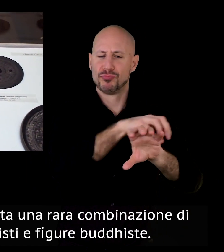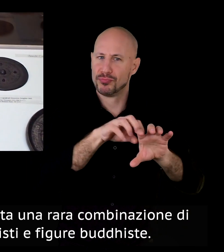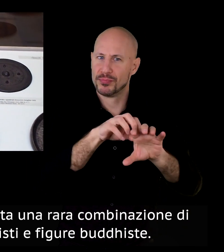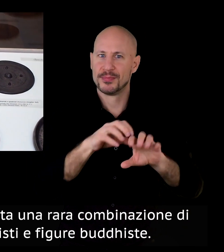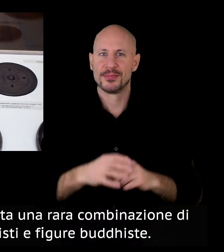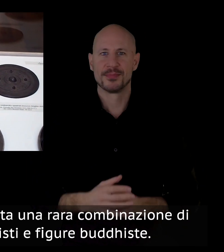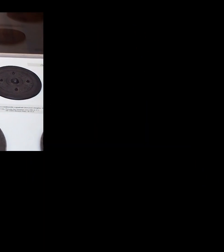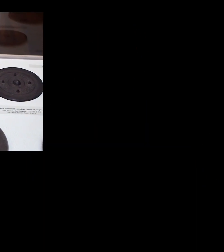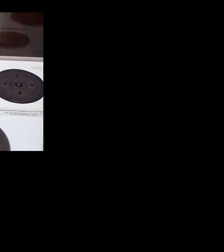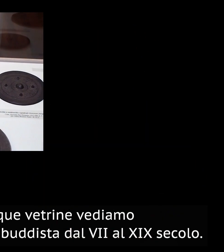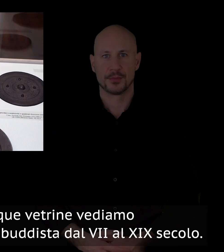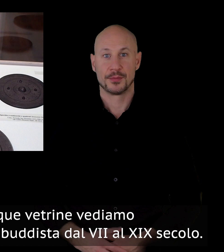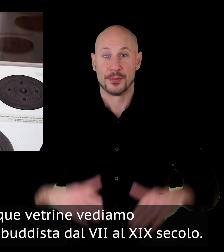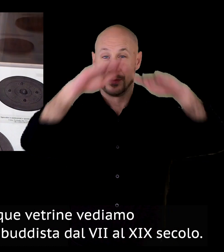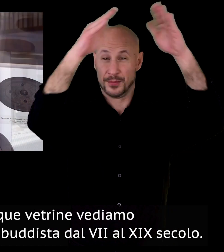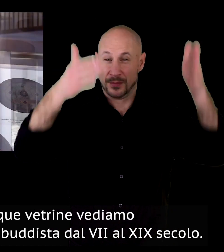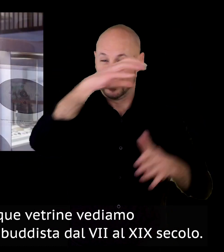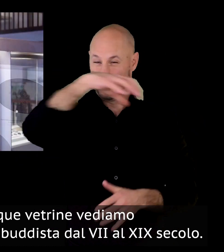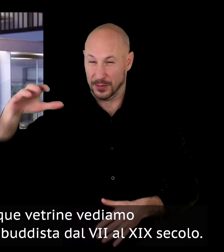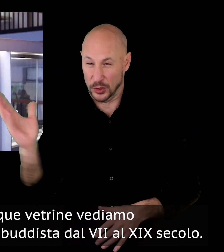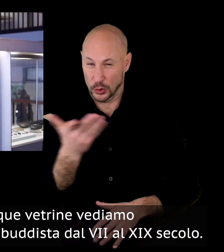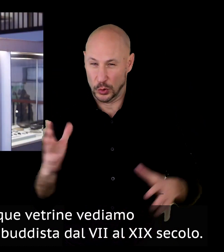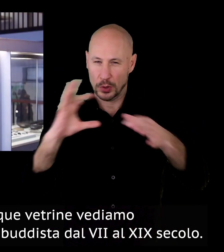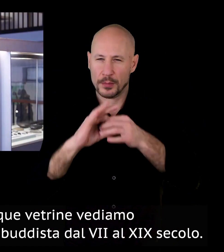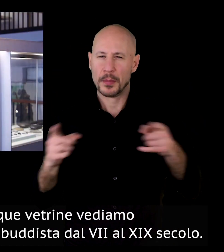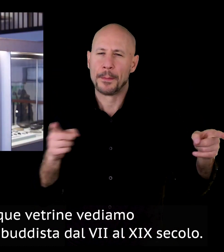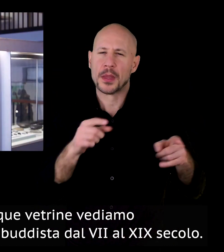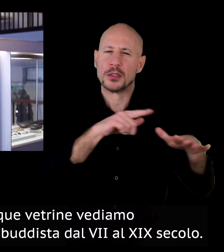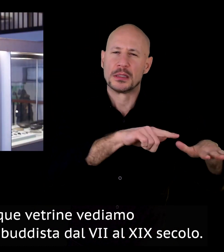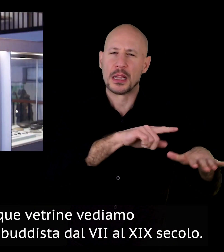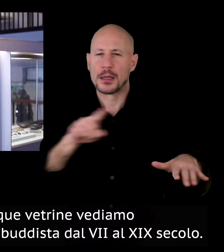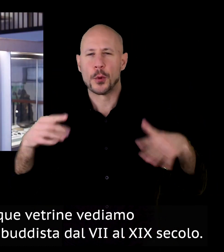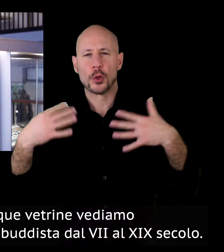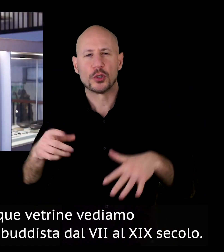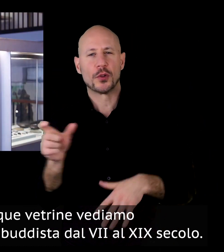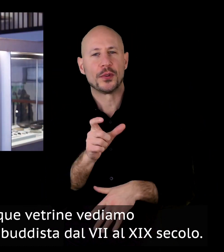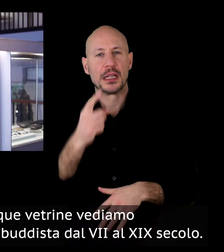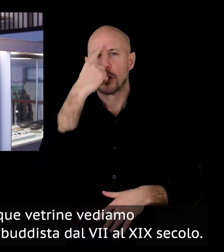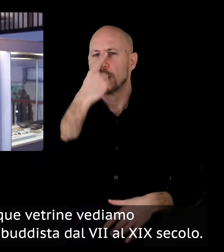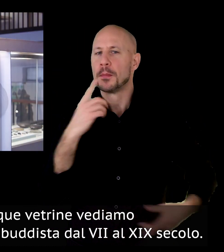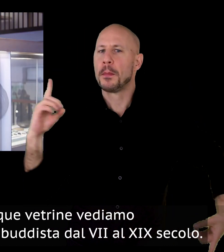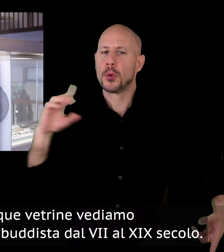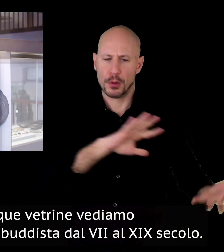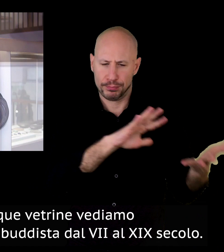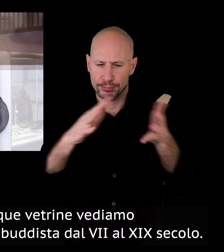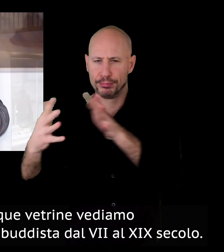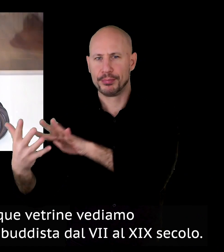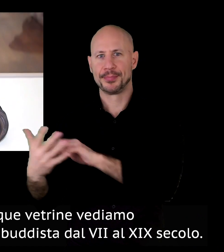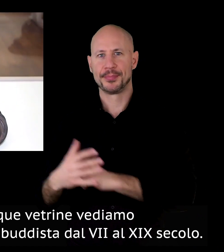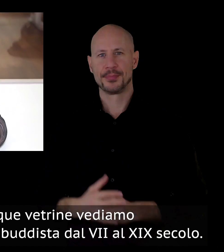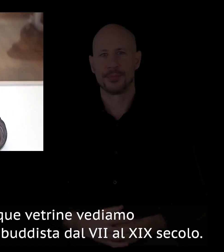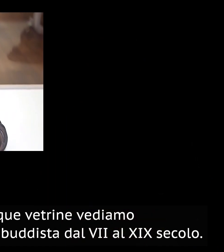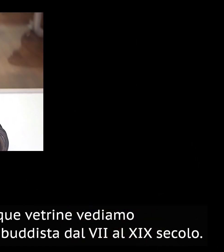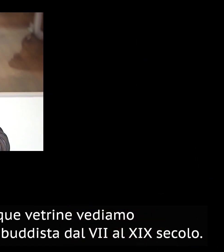figure buddiste nelle prossime cinque vetrine vediamo l'evoluzione dell'iconografia buddista dal settimo al